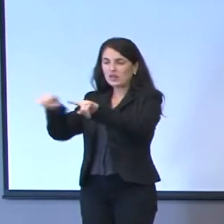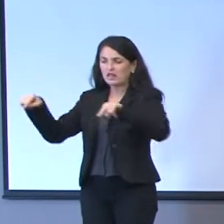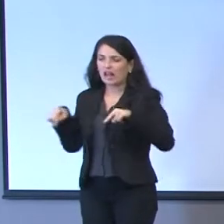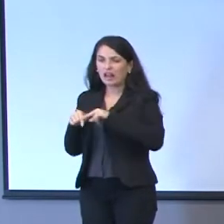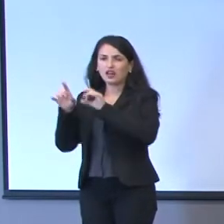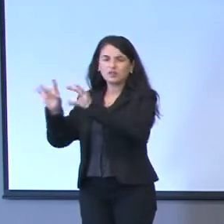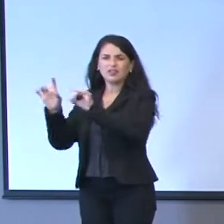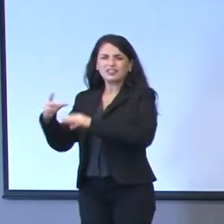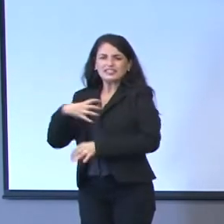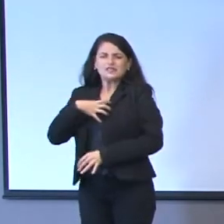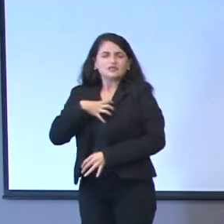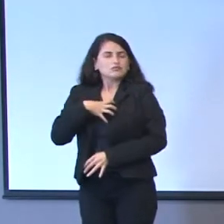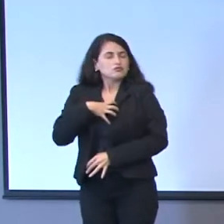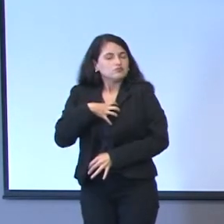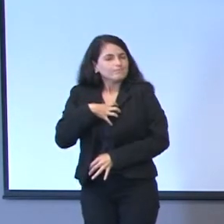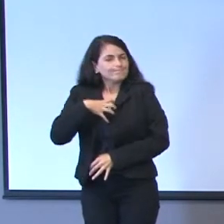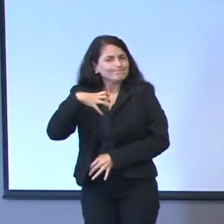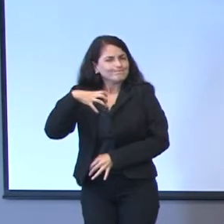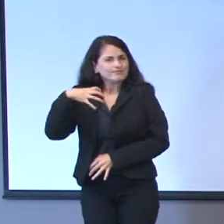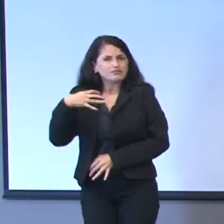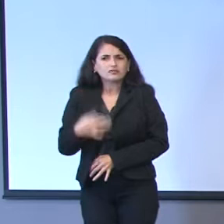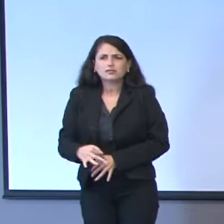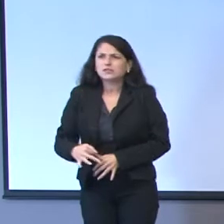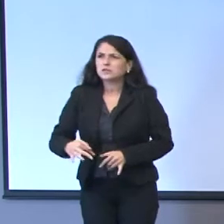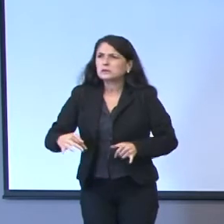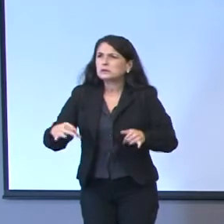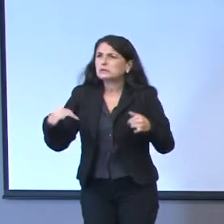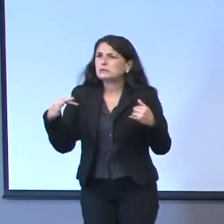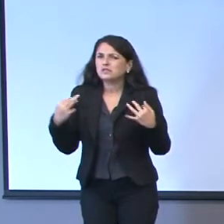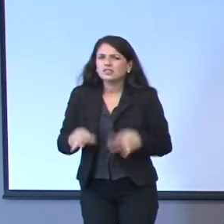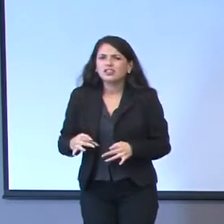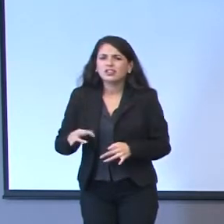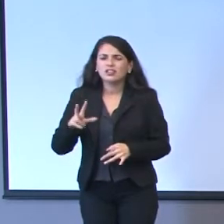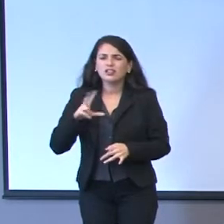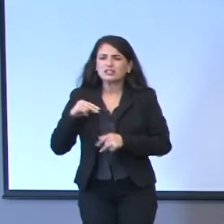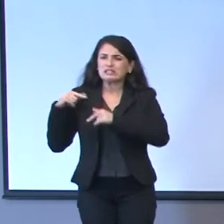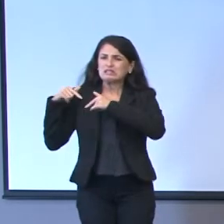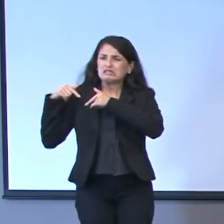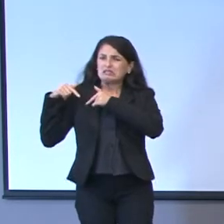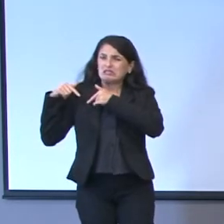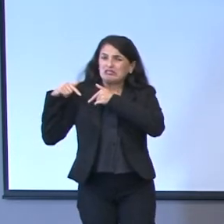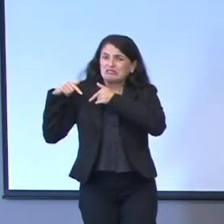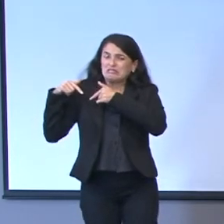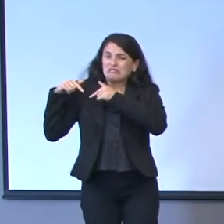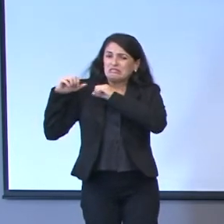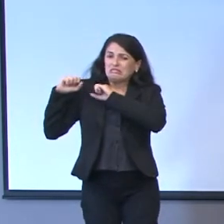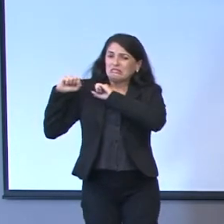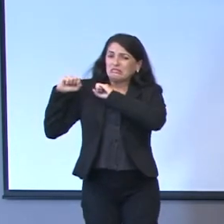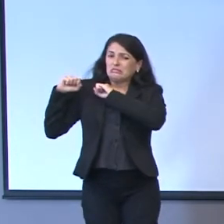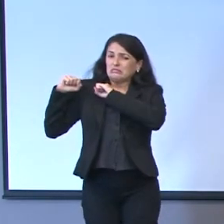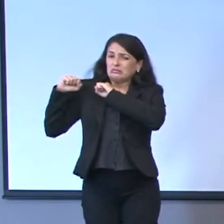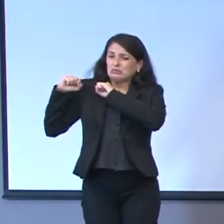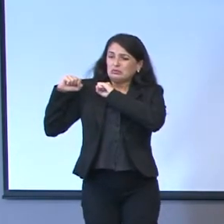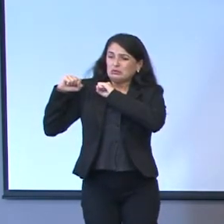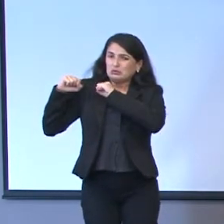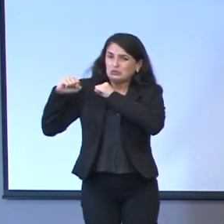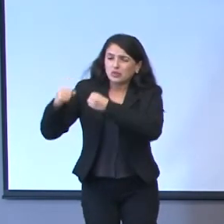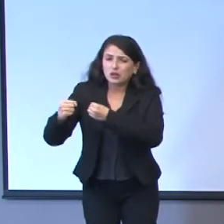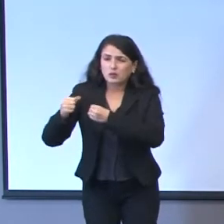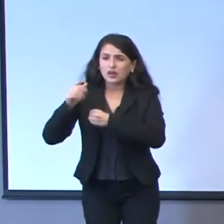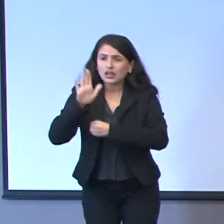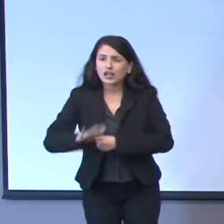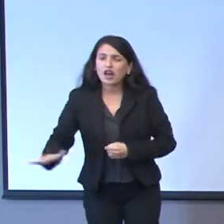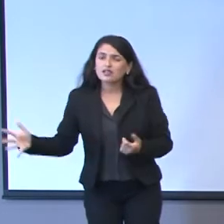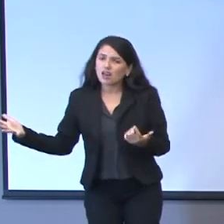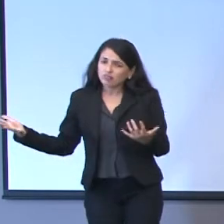Me vem uma dor profunda de pensar assim, gente, a gente trabalhou tanto para que as crianças estivessem juntas, né? Jairo,